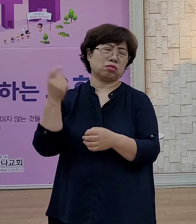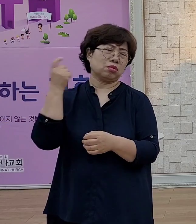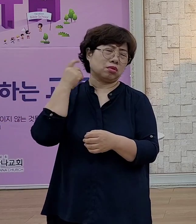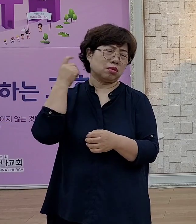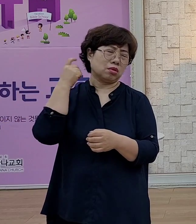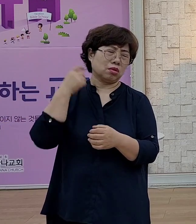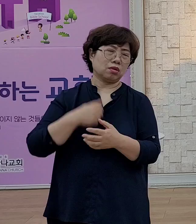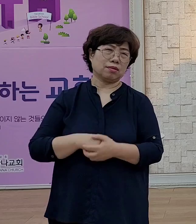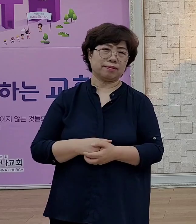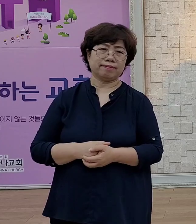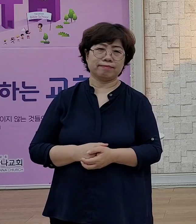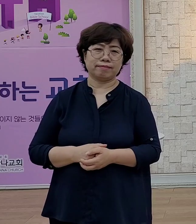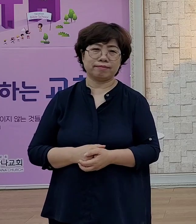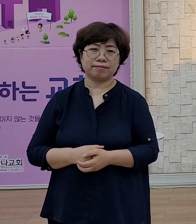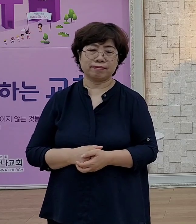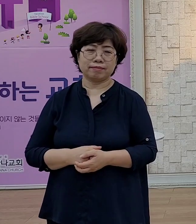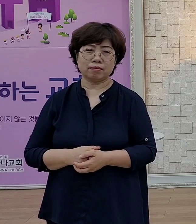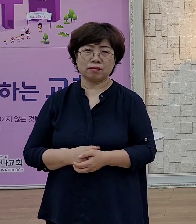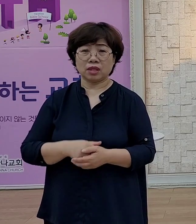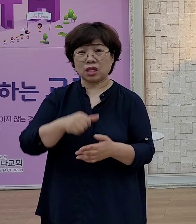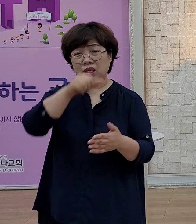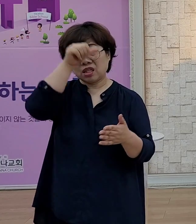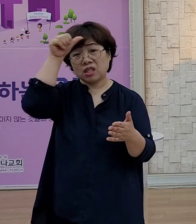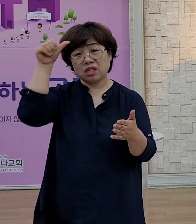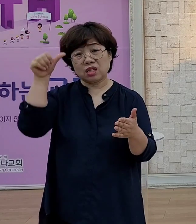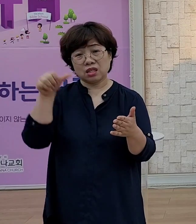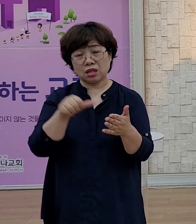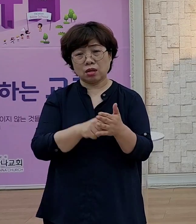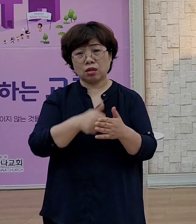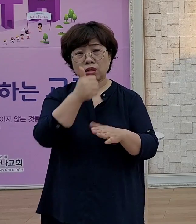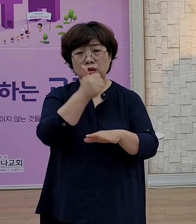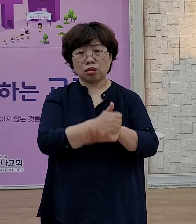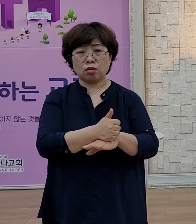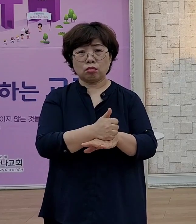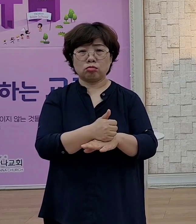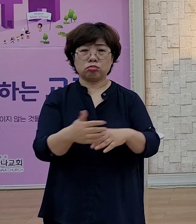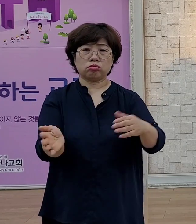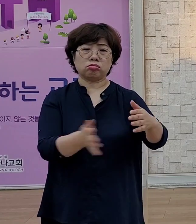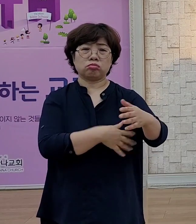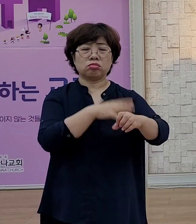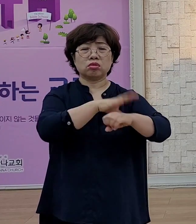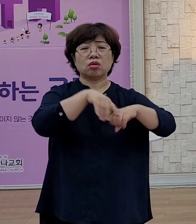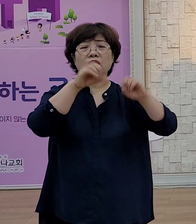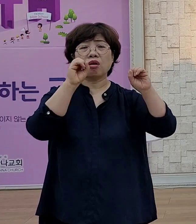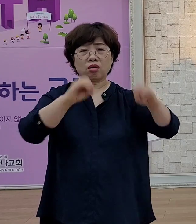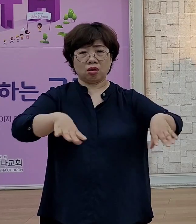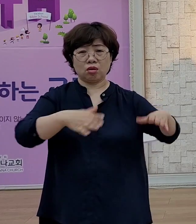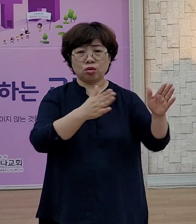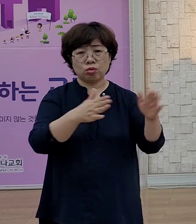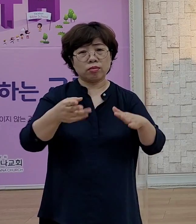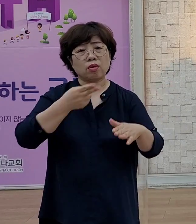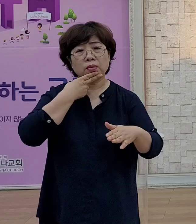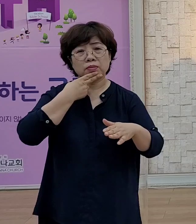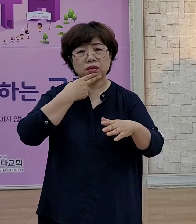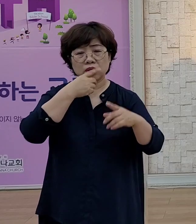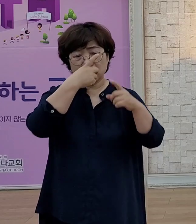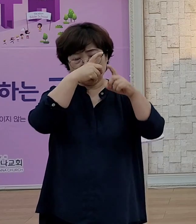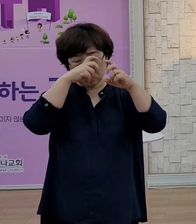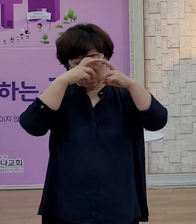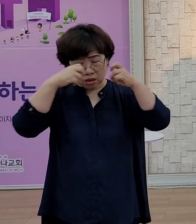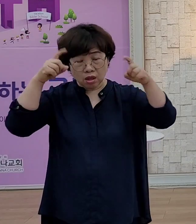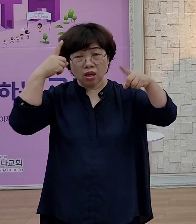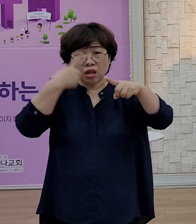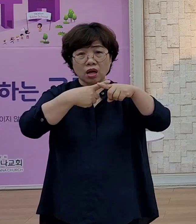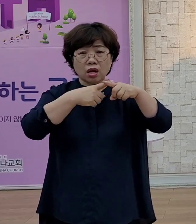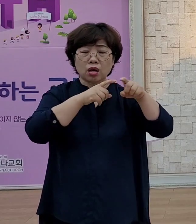틀어놨더라. 그 인생은 아무것도 준비하지 못하고 자다가 지옥 간 거야.